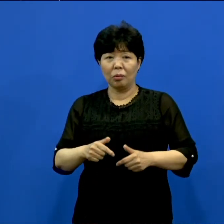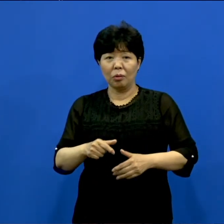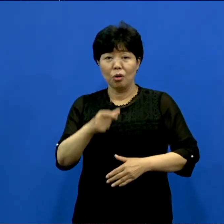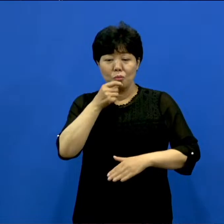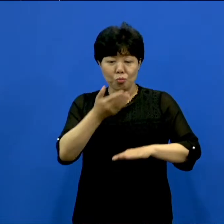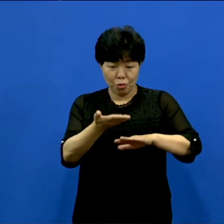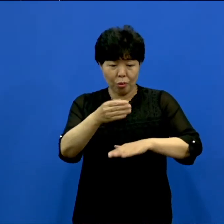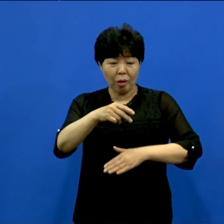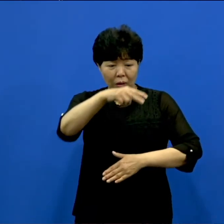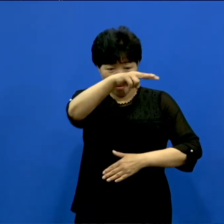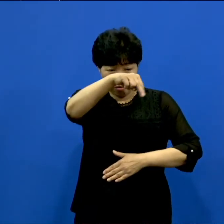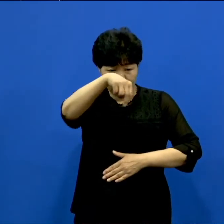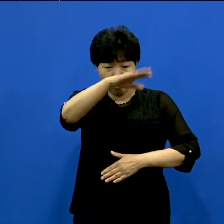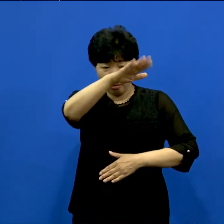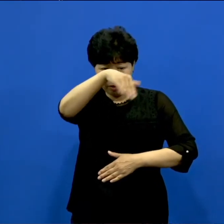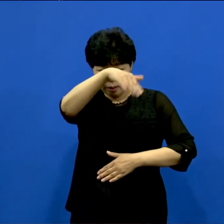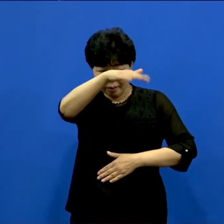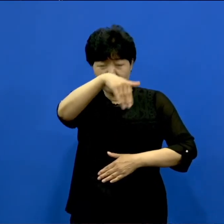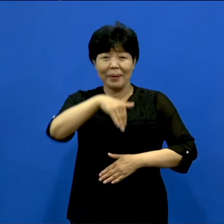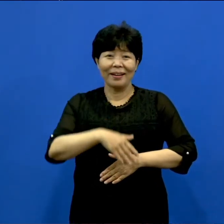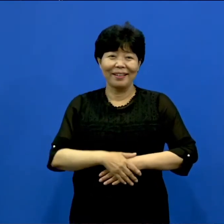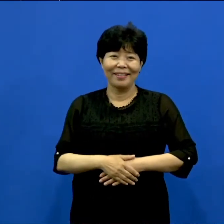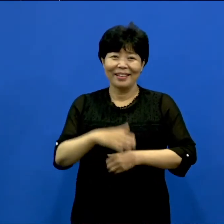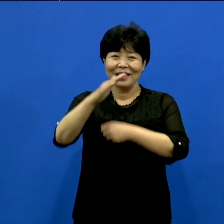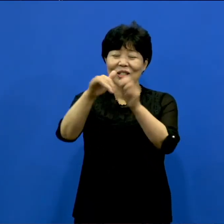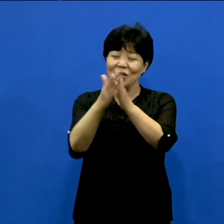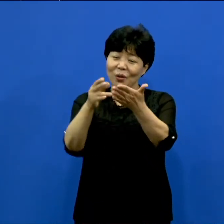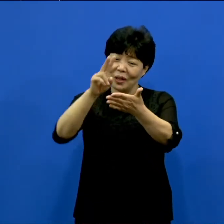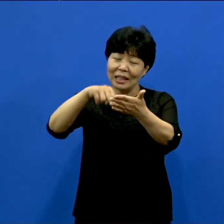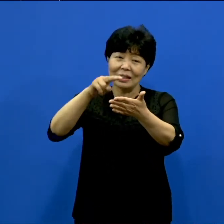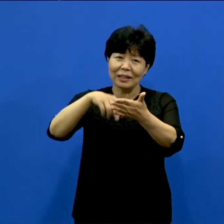여러분, 성경을 읽을 때마다 그냥 읽고 넘어가지 마시고